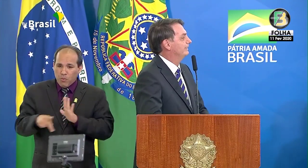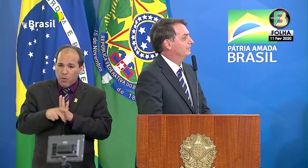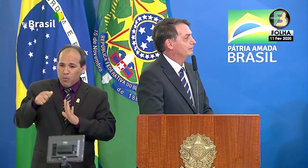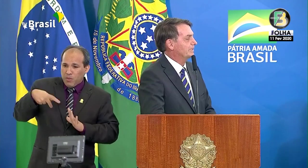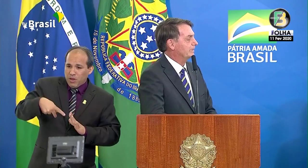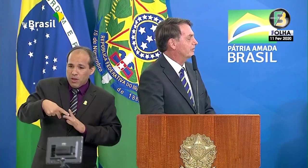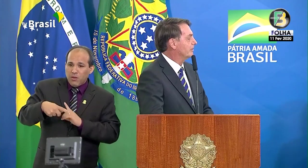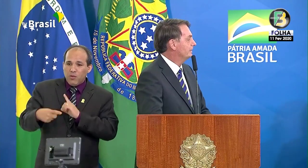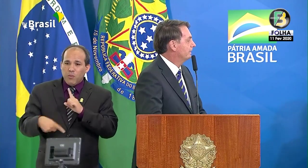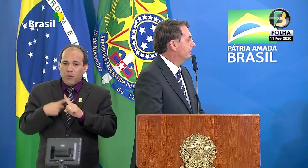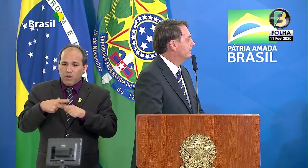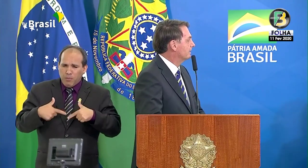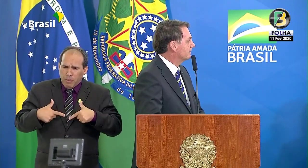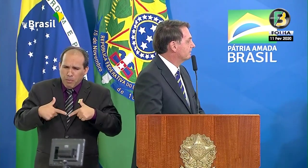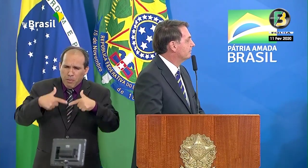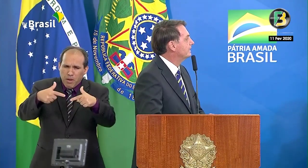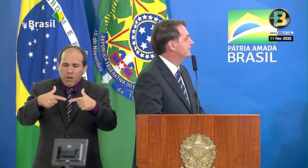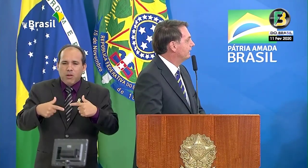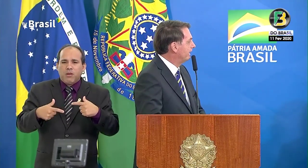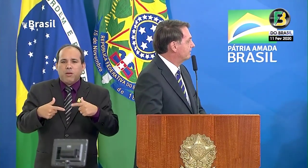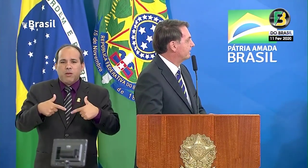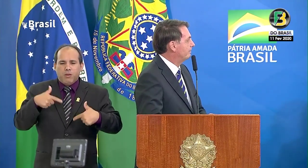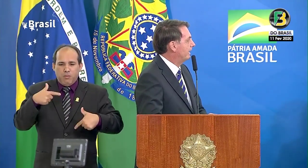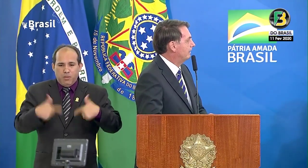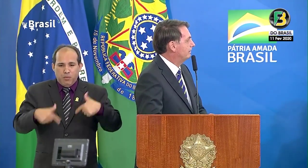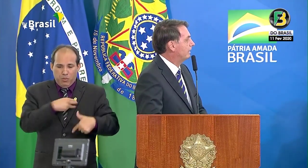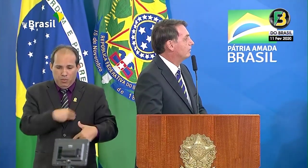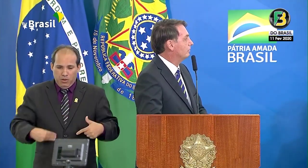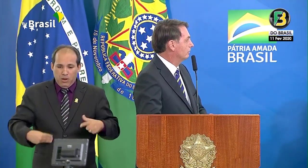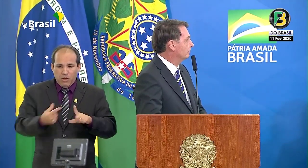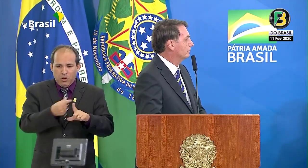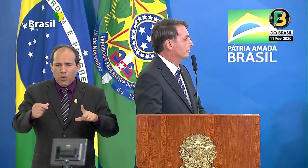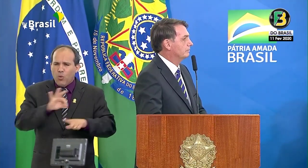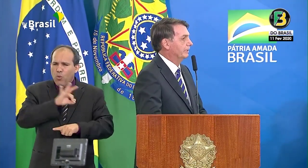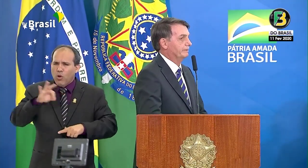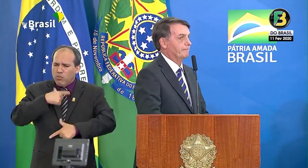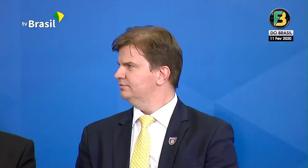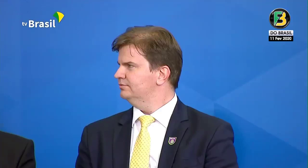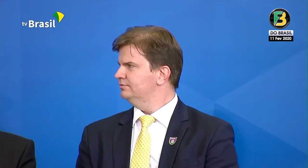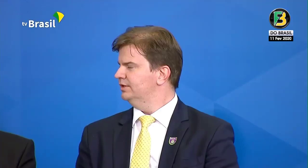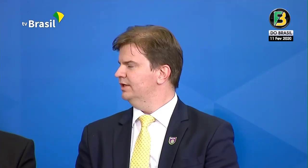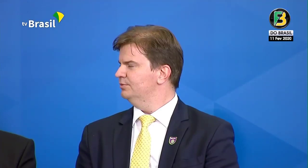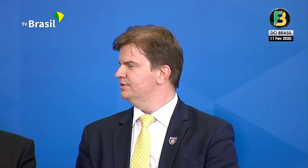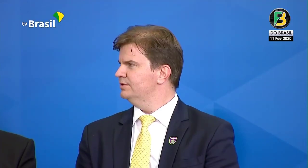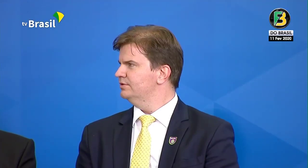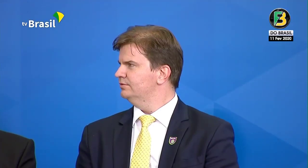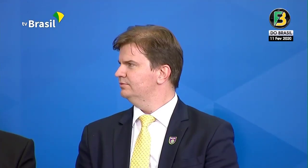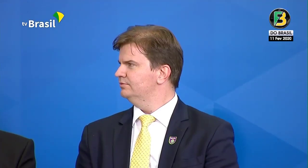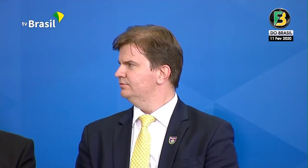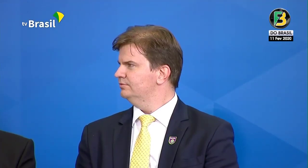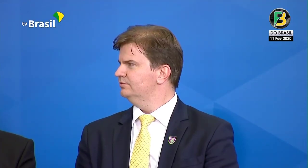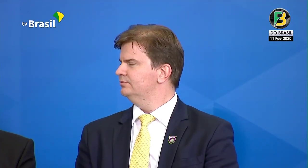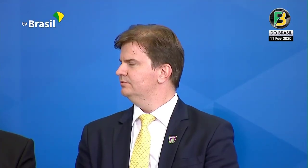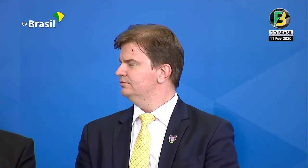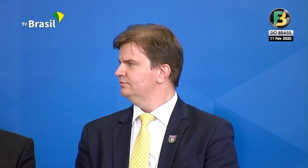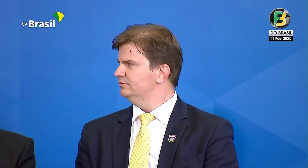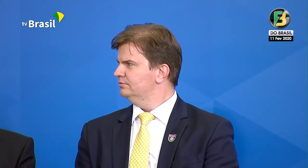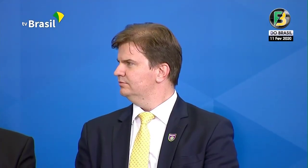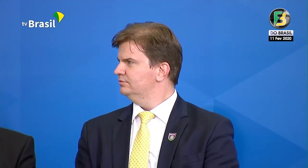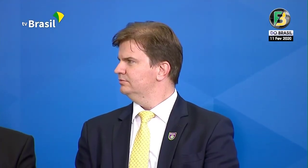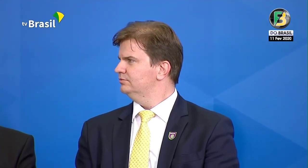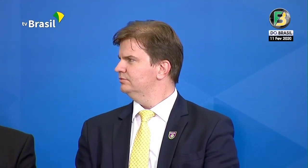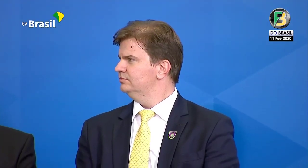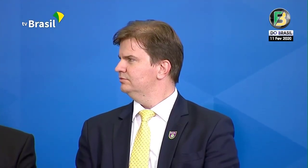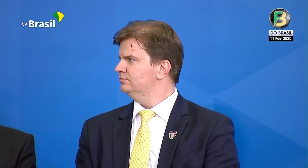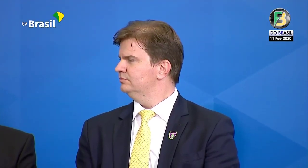ativa do Ministério da Economia, exerceu um excelente trabalho ao longo do último ano. É um ministério complexo, com